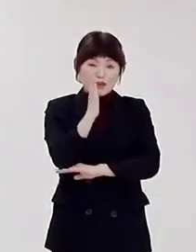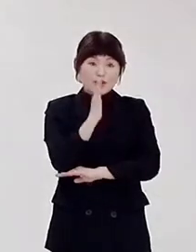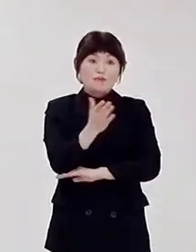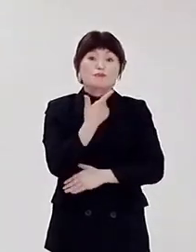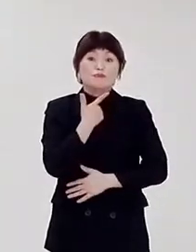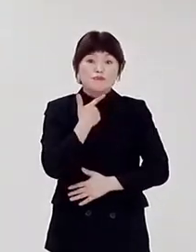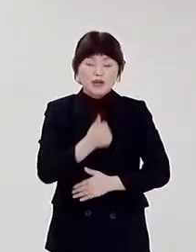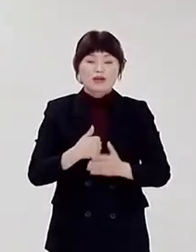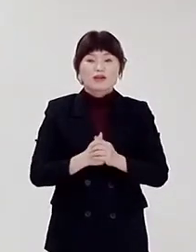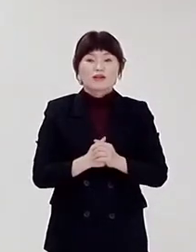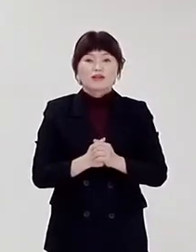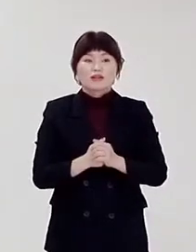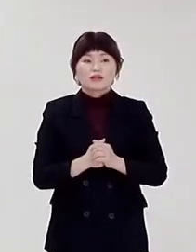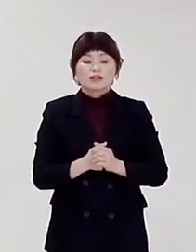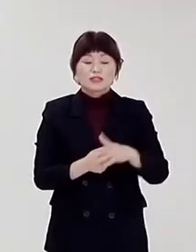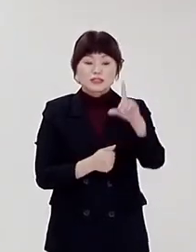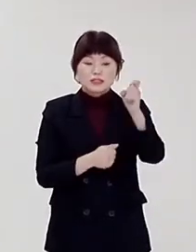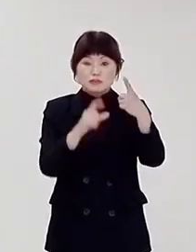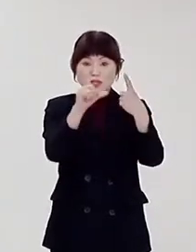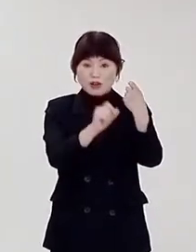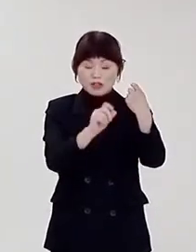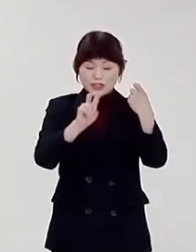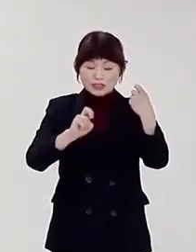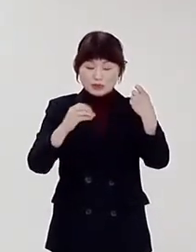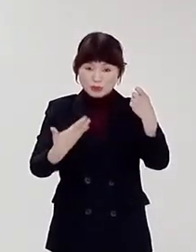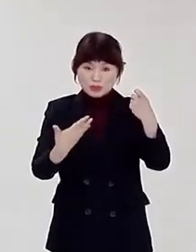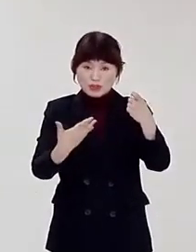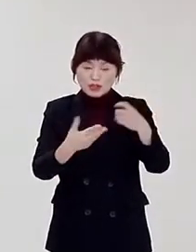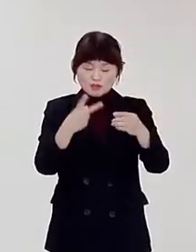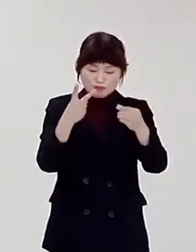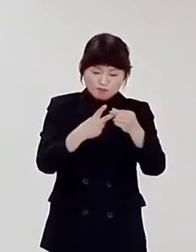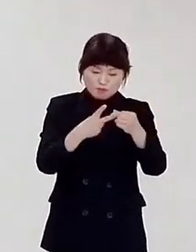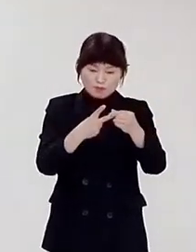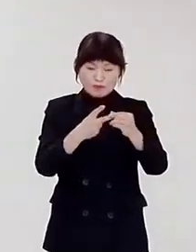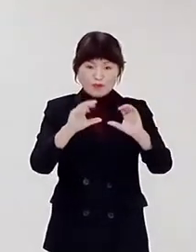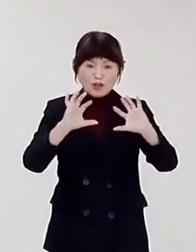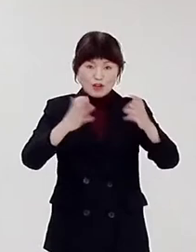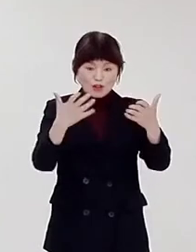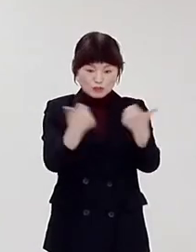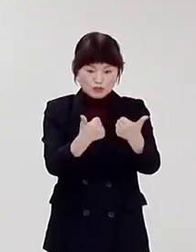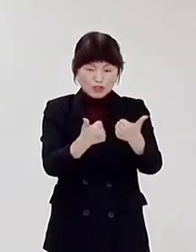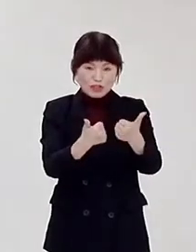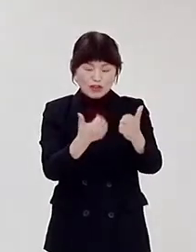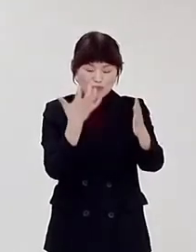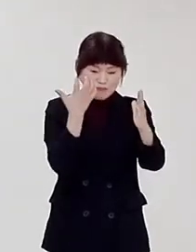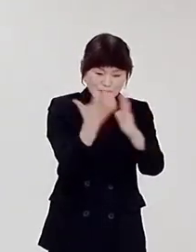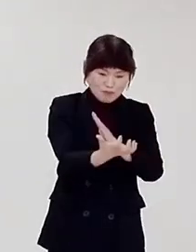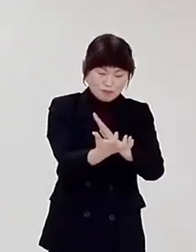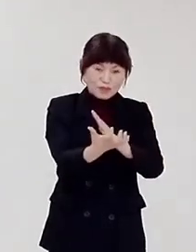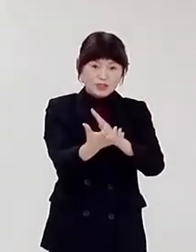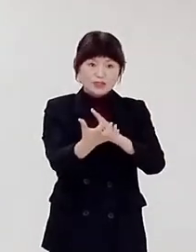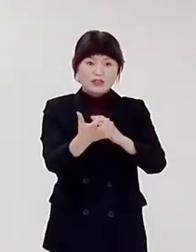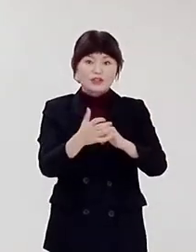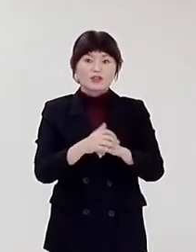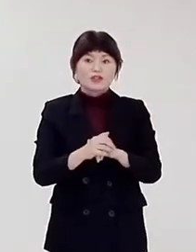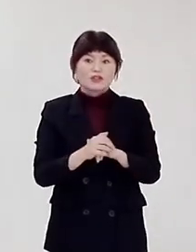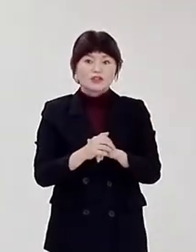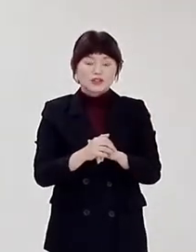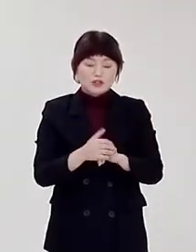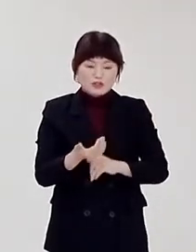2021년 11월 29일 최종적으로 국회를 재방문해 기재부 2차관과